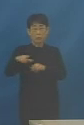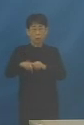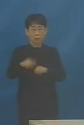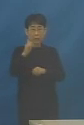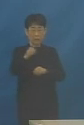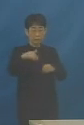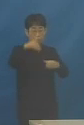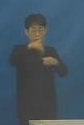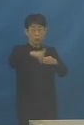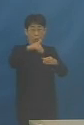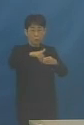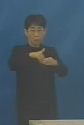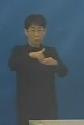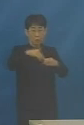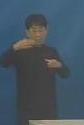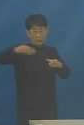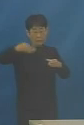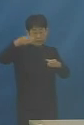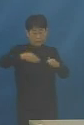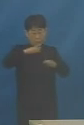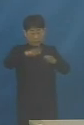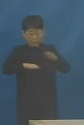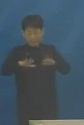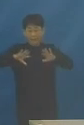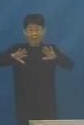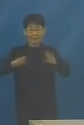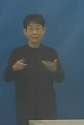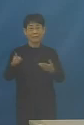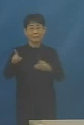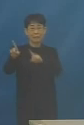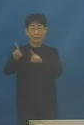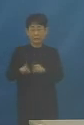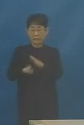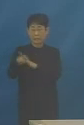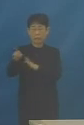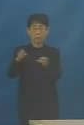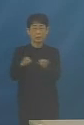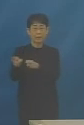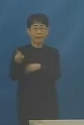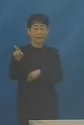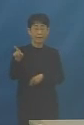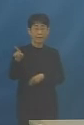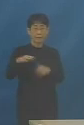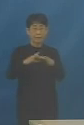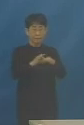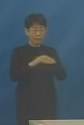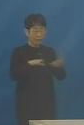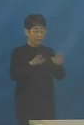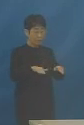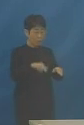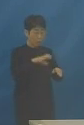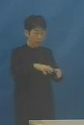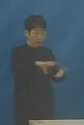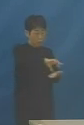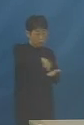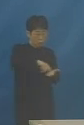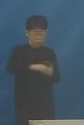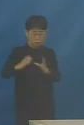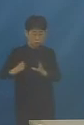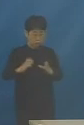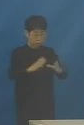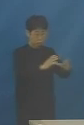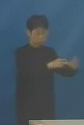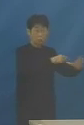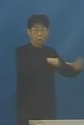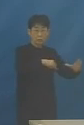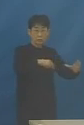格差がな基本的なない設定になっています現在各あのブロックごとにその定数